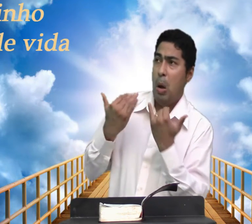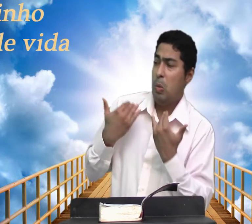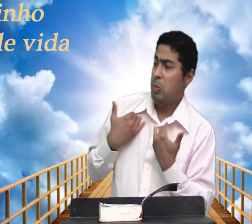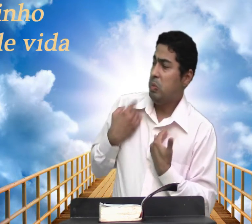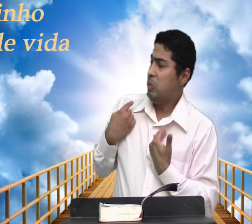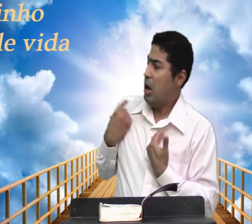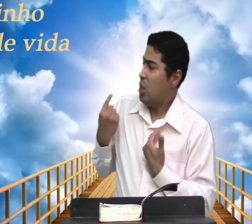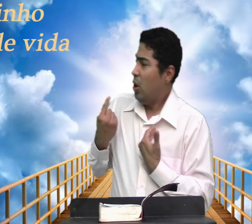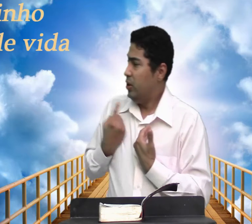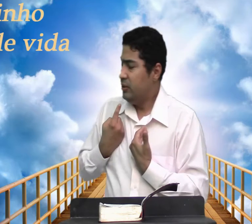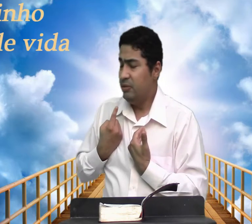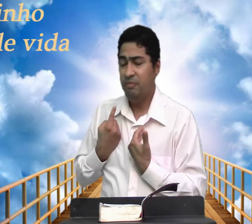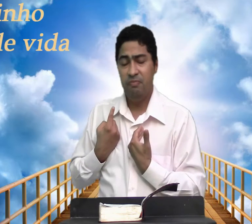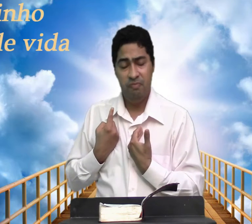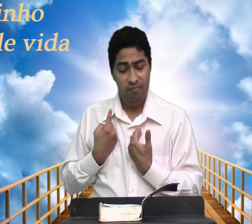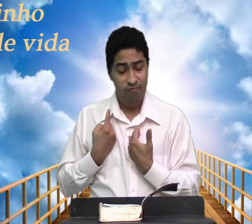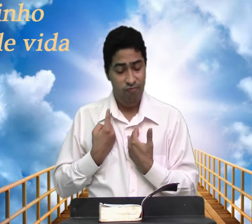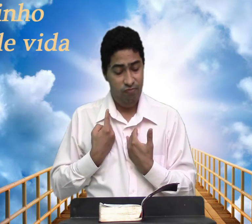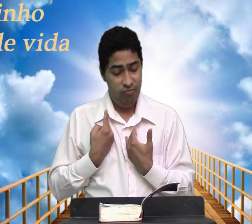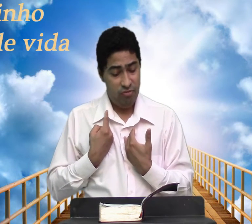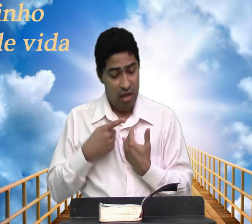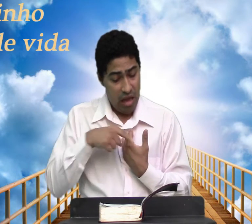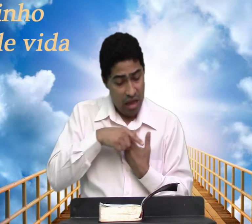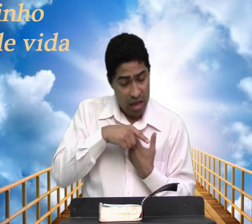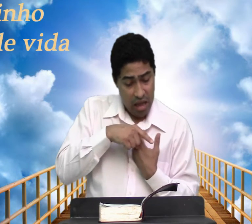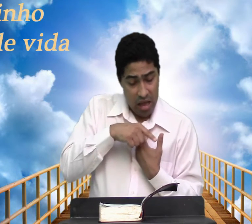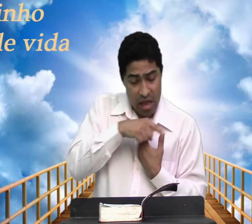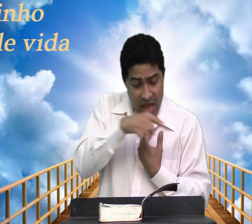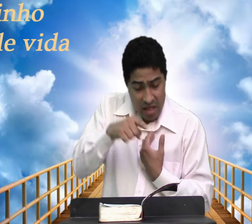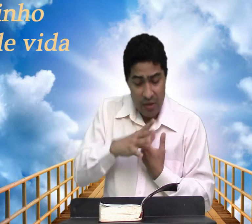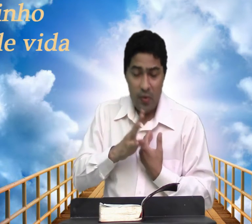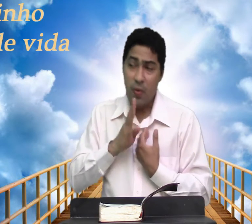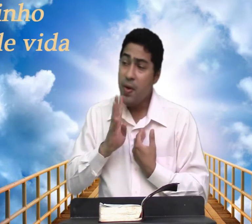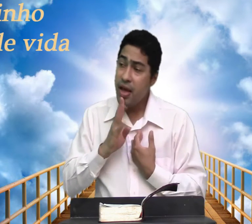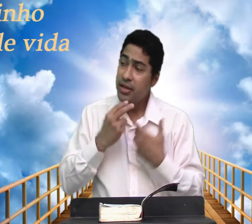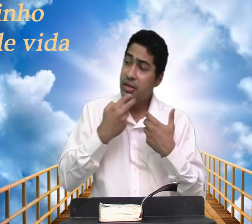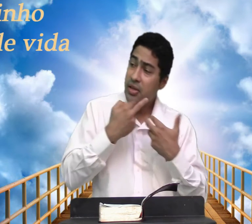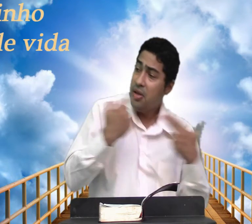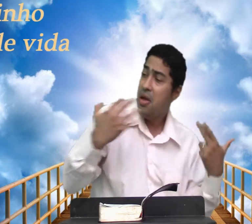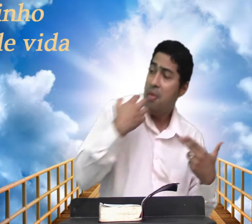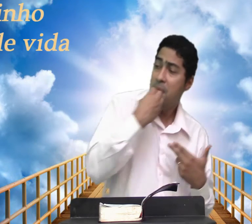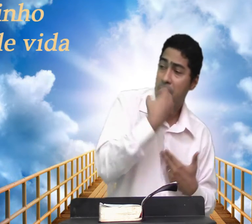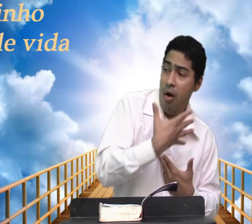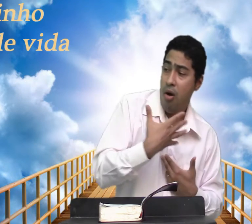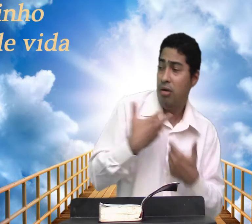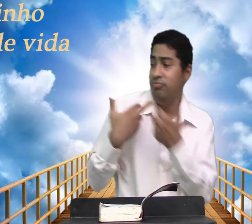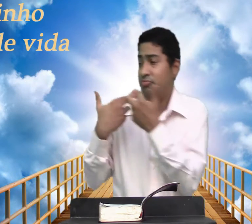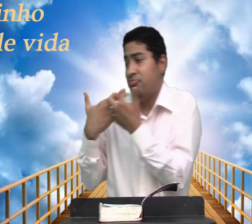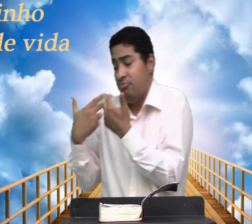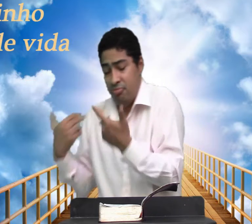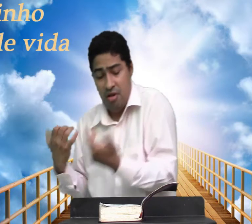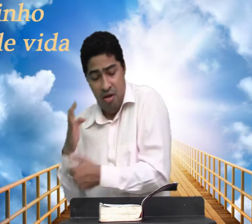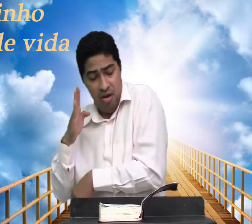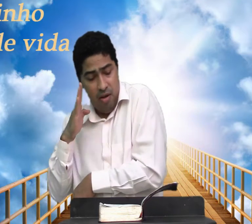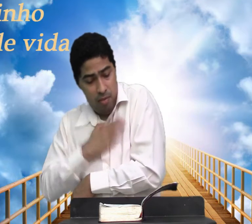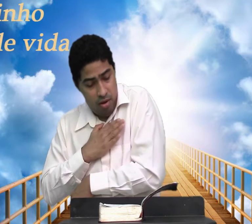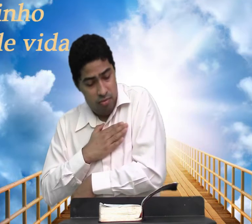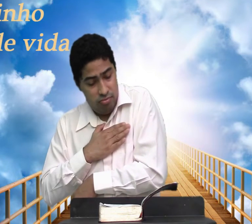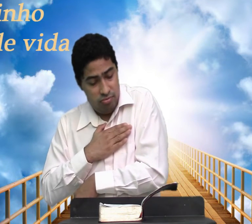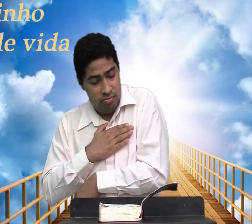Deus diz: eis que o homem se tornou como de nós. Não é bom, uma vez que eles agora conhecem